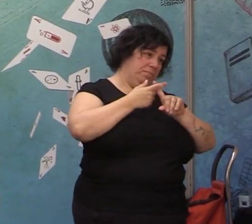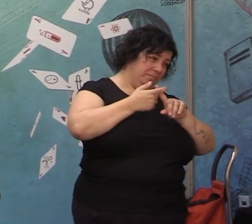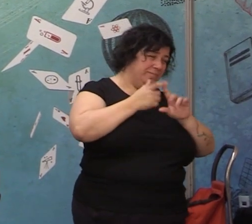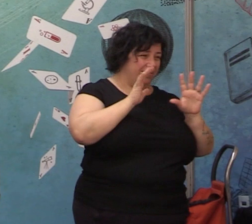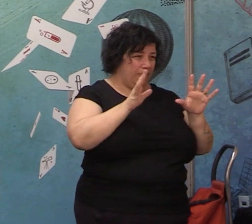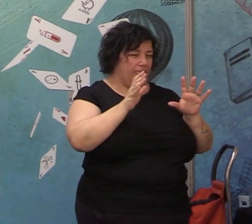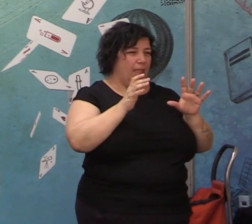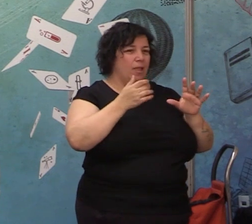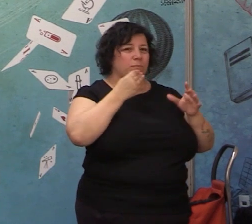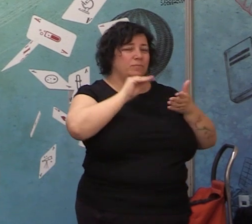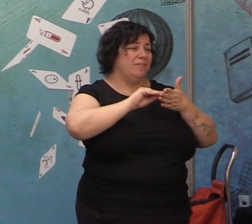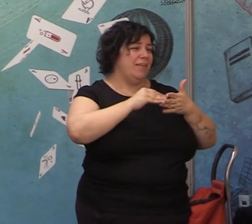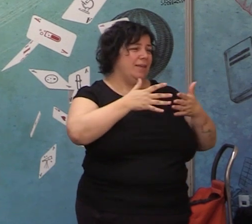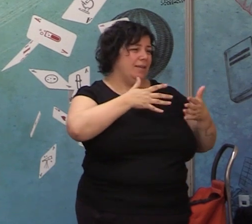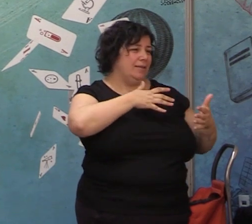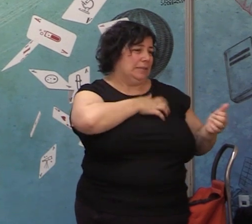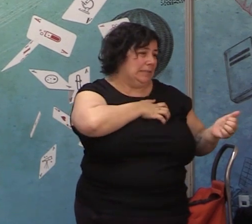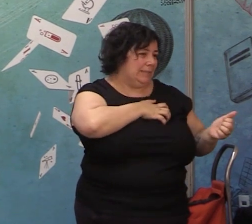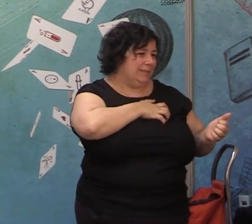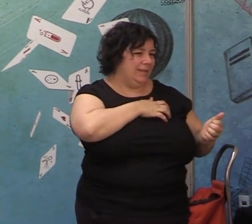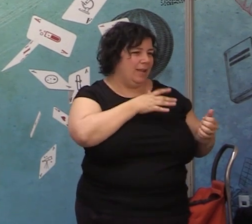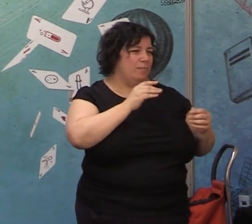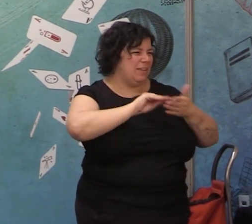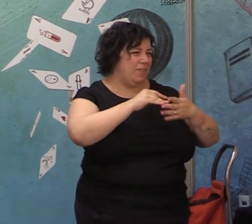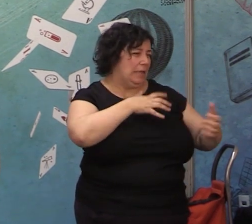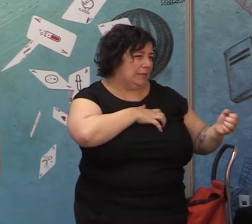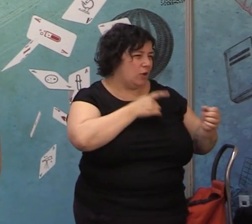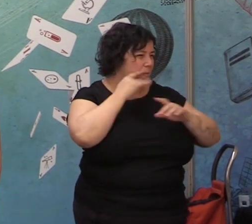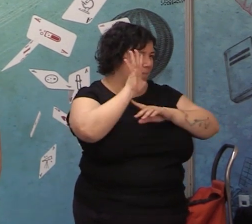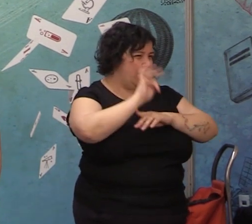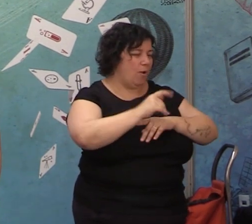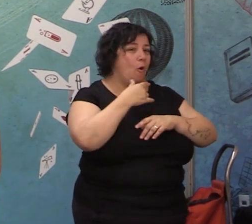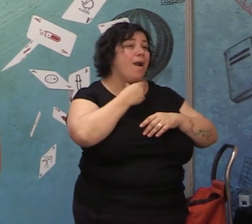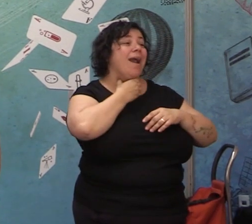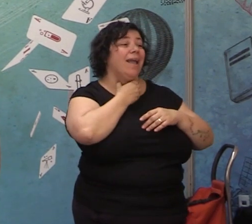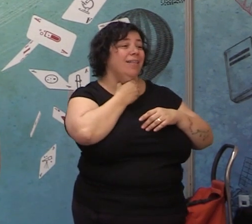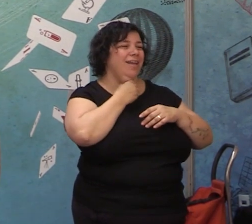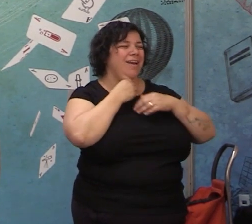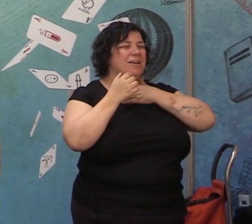el echarse la mano al pecho o incluso a la garganta, como